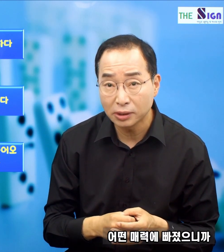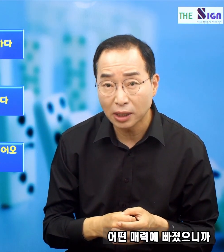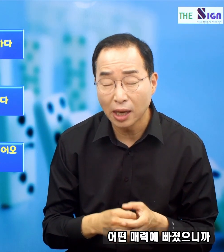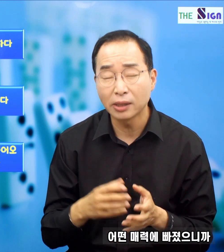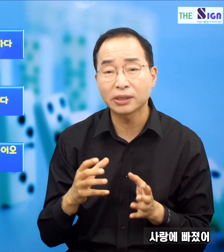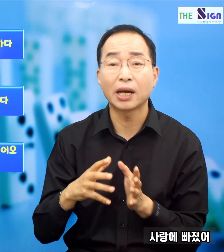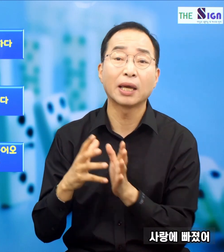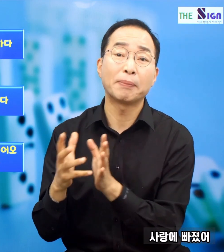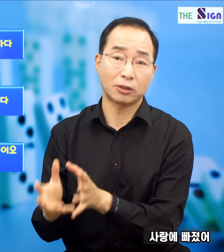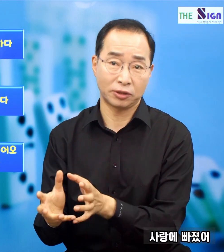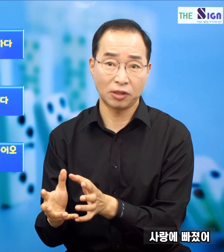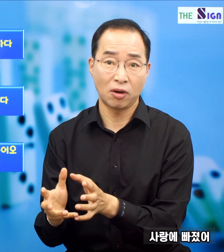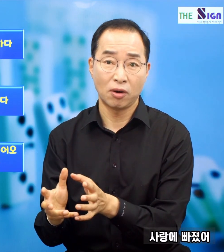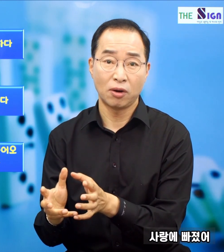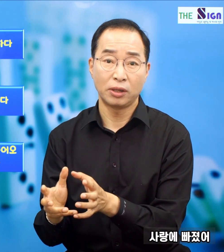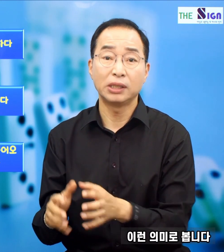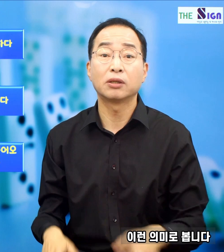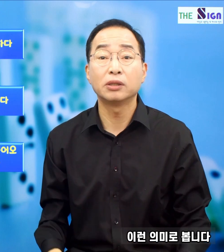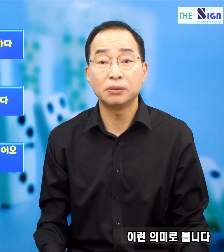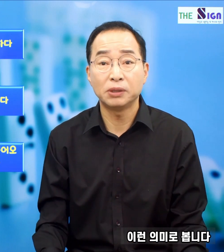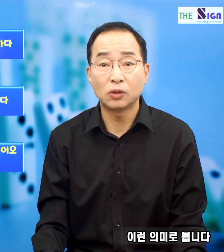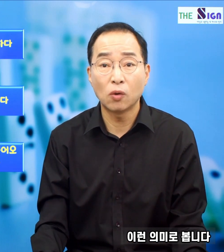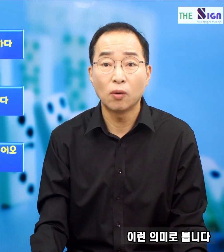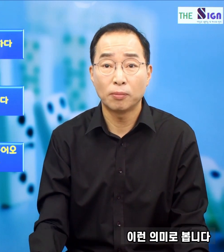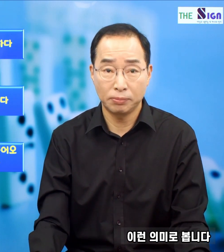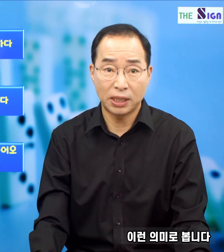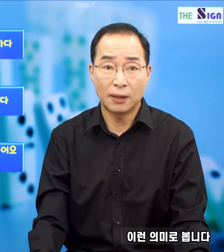빠졌으니까 사랑에 빠졌어. 이런 의미로 봅니다.